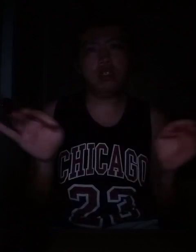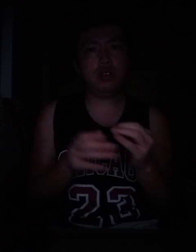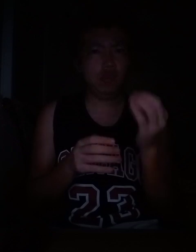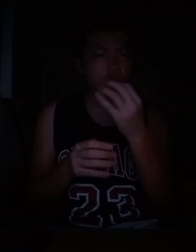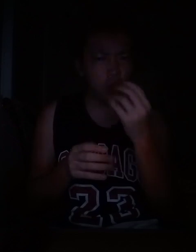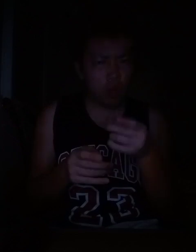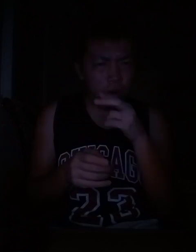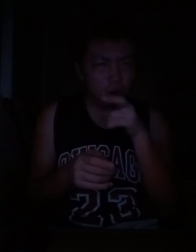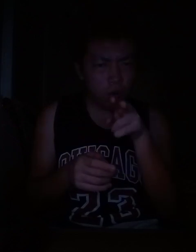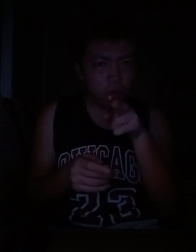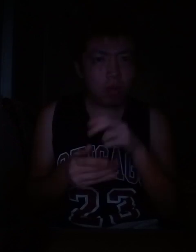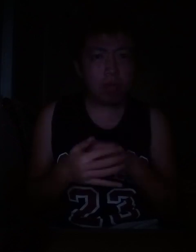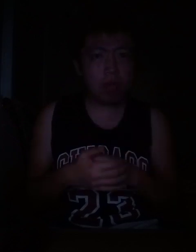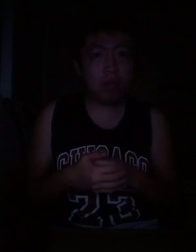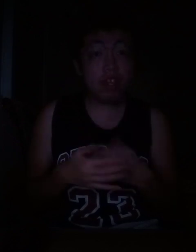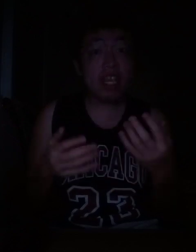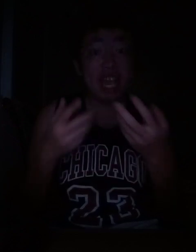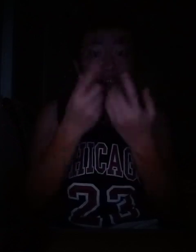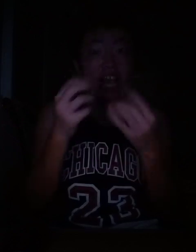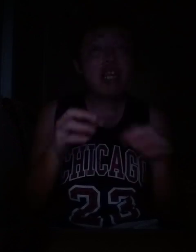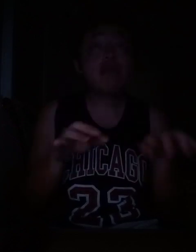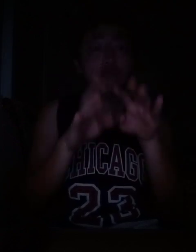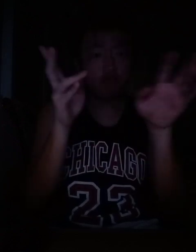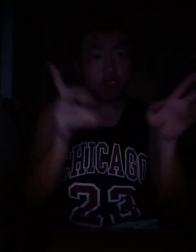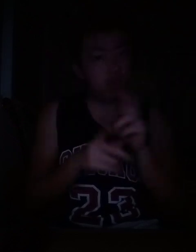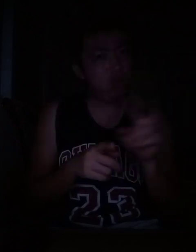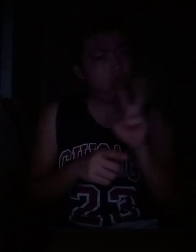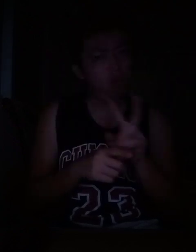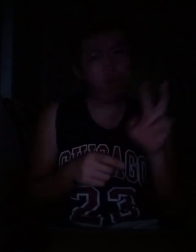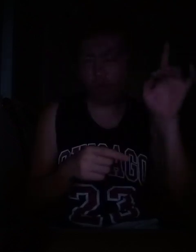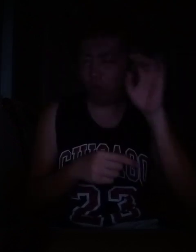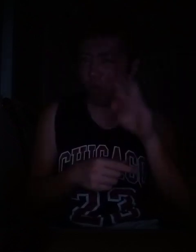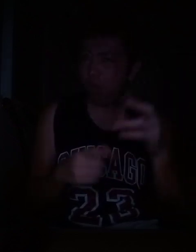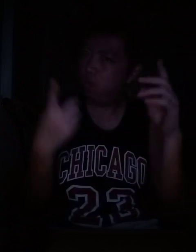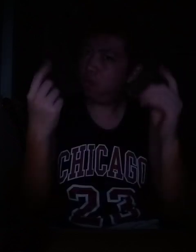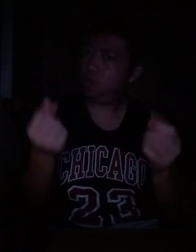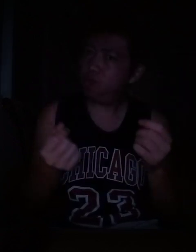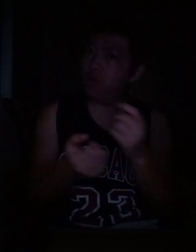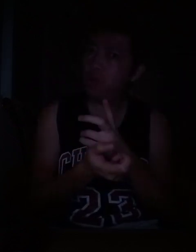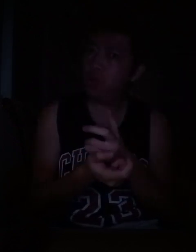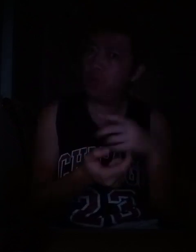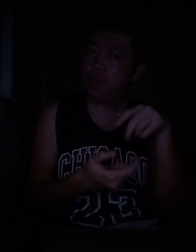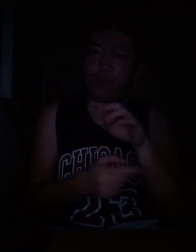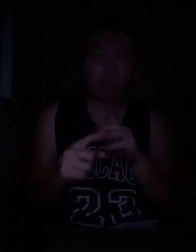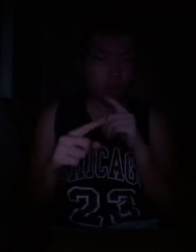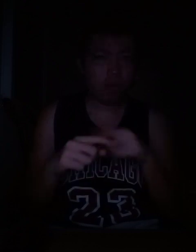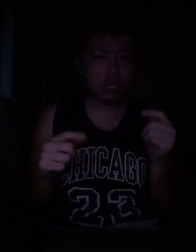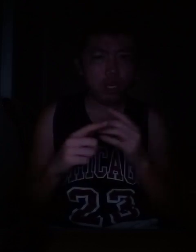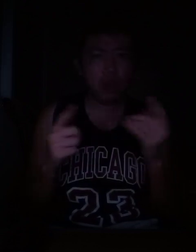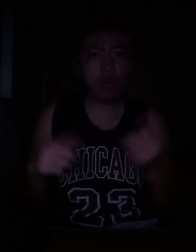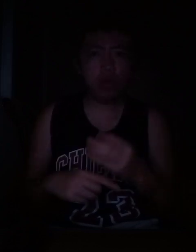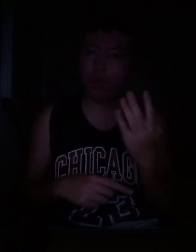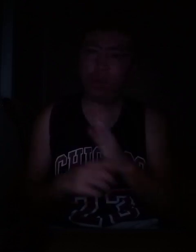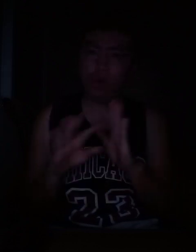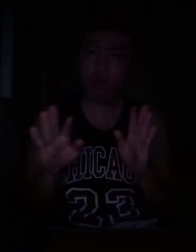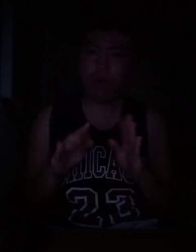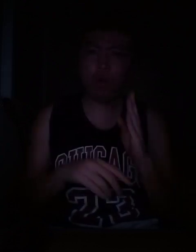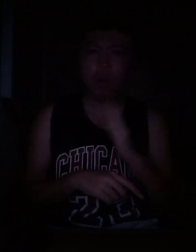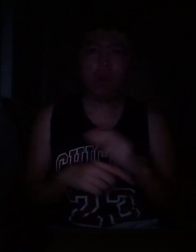있습니다. 사이버 수사대에서 IP 추적을 끝까지 추적을 해서 그 이상 없이 단 한 명도 놓치지 않고 강력하게 대응을